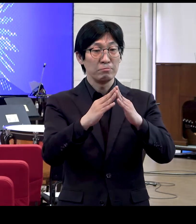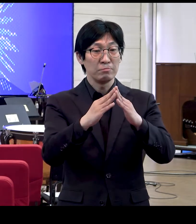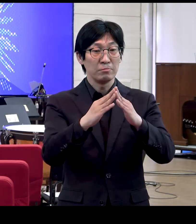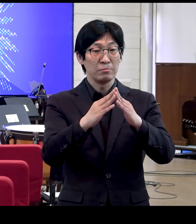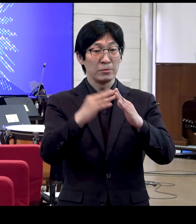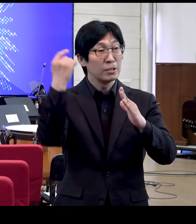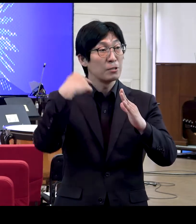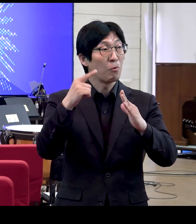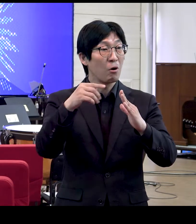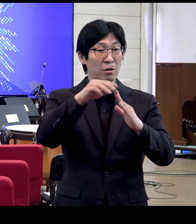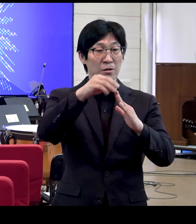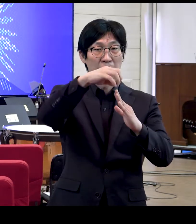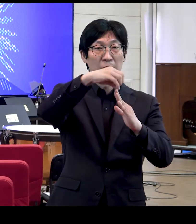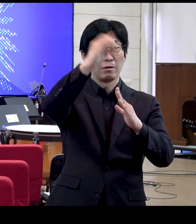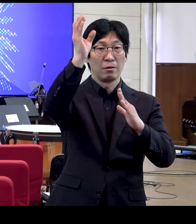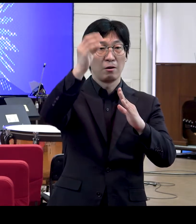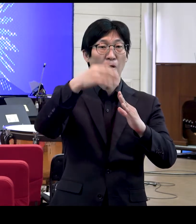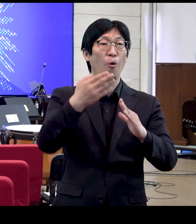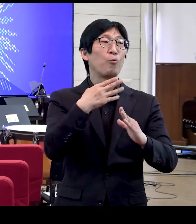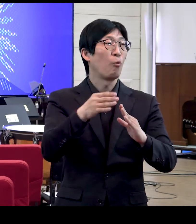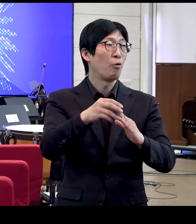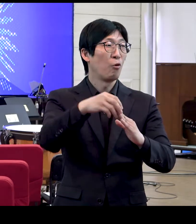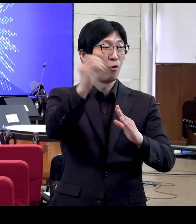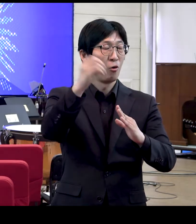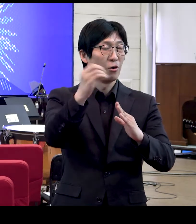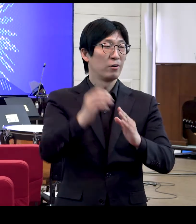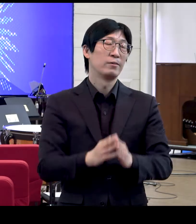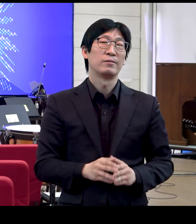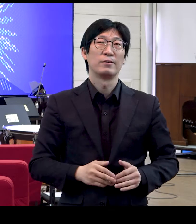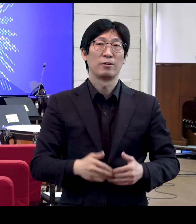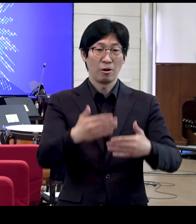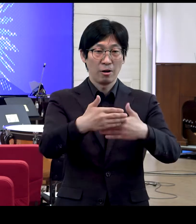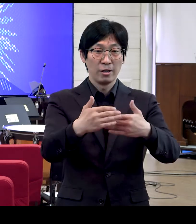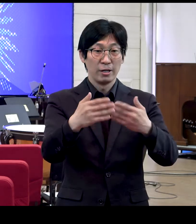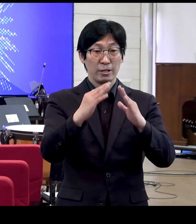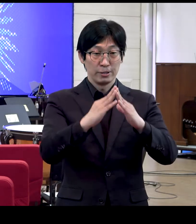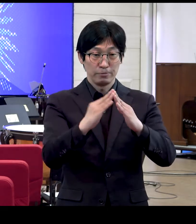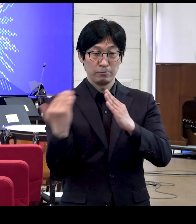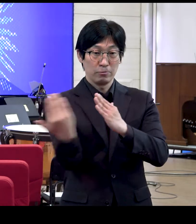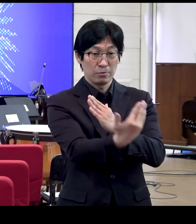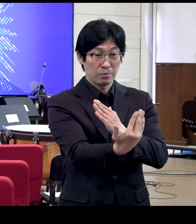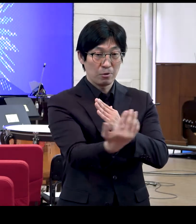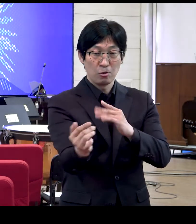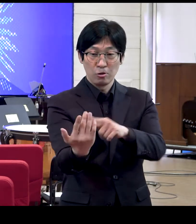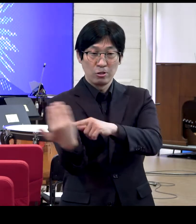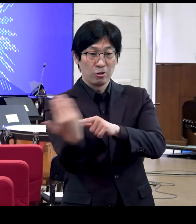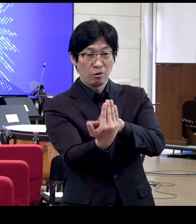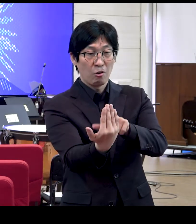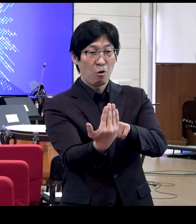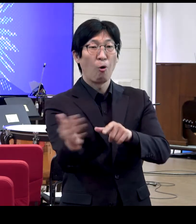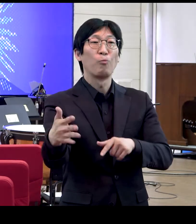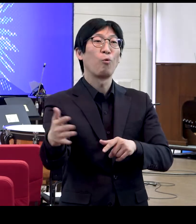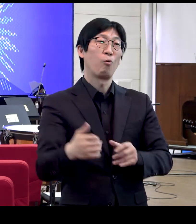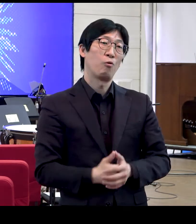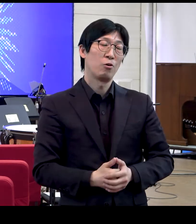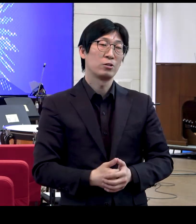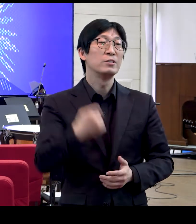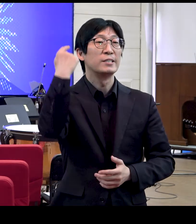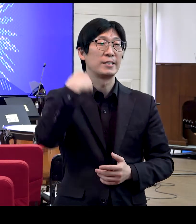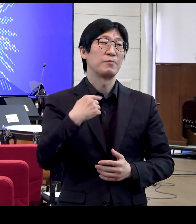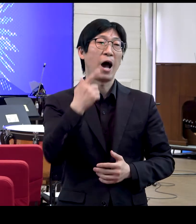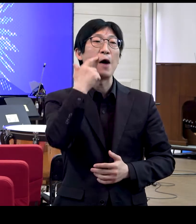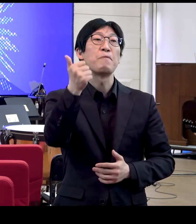없는 것과 똑같아요. 벽이 없는 것과 똑같아요. 그런 벽도 없고 지붕도 없는 곳에 혼자 서 있는 것이 바로 그런